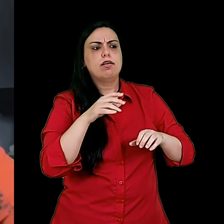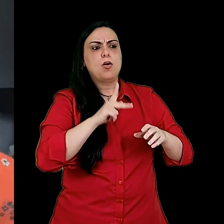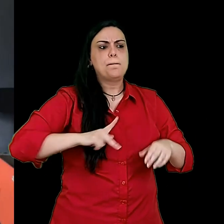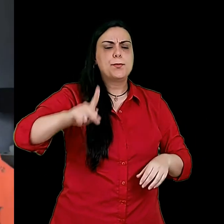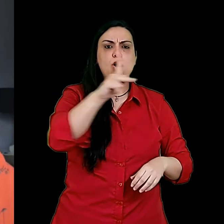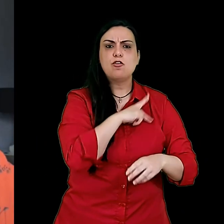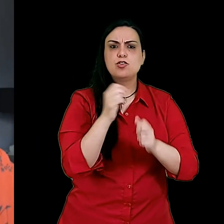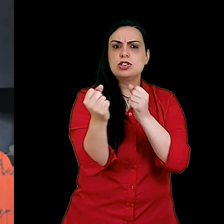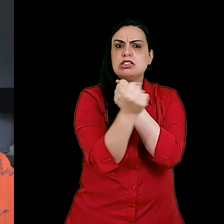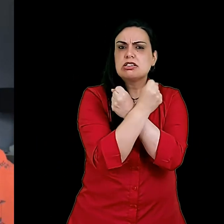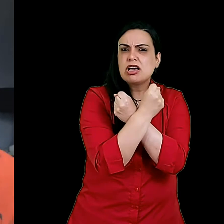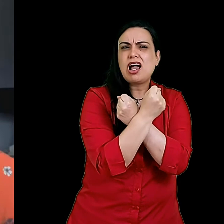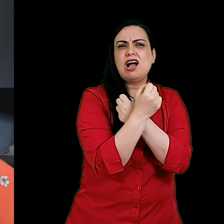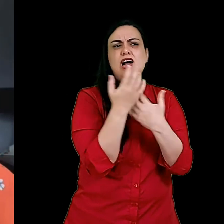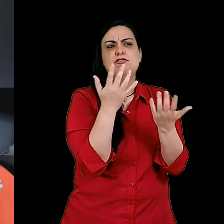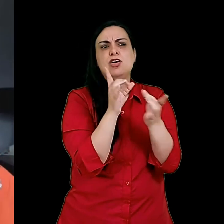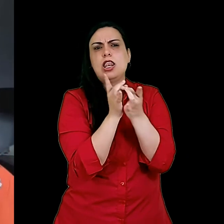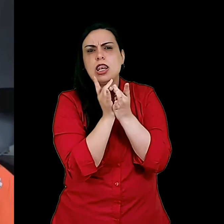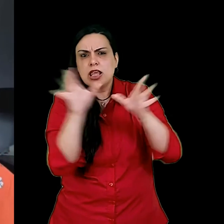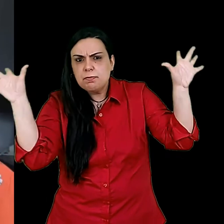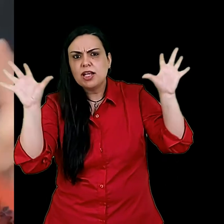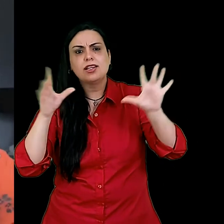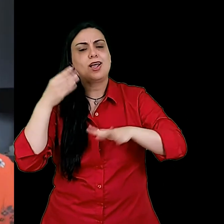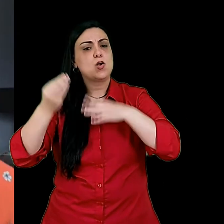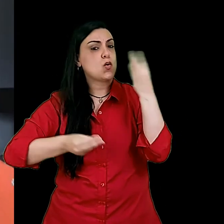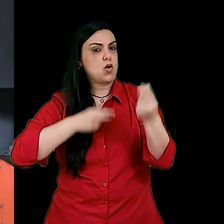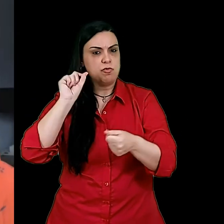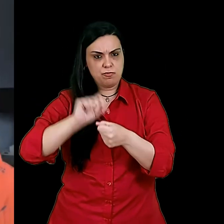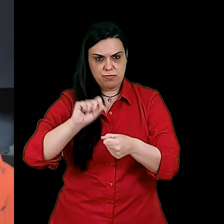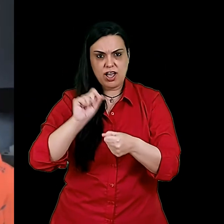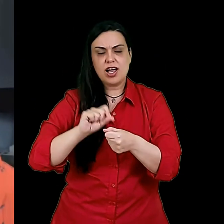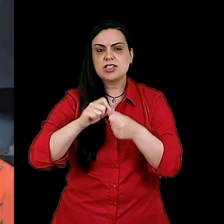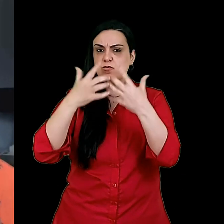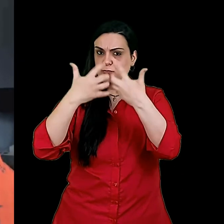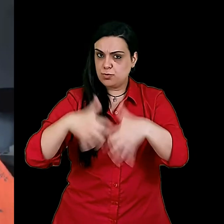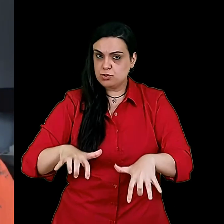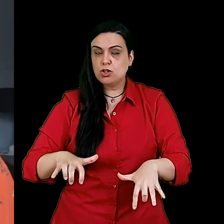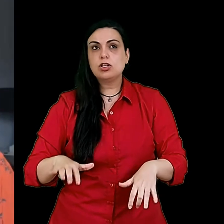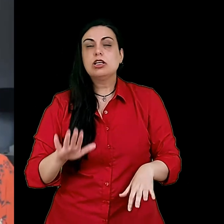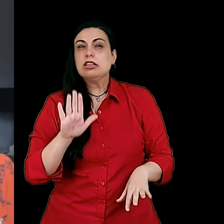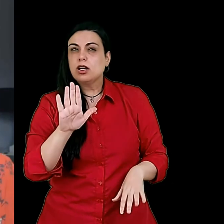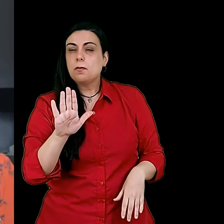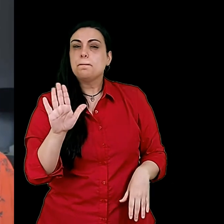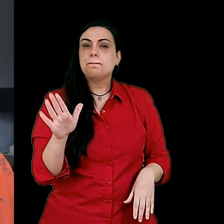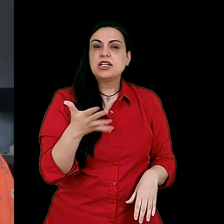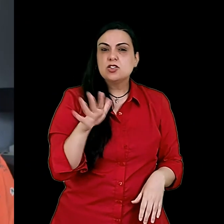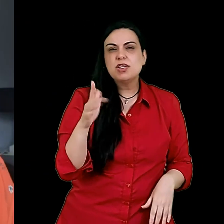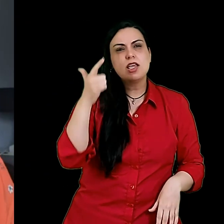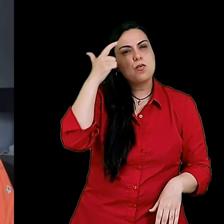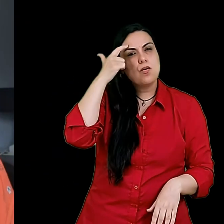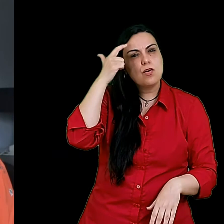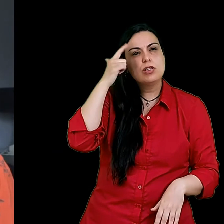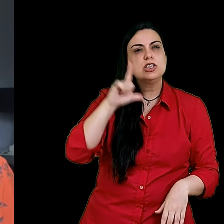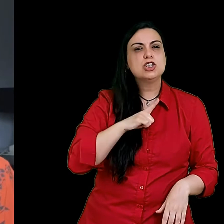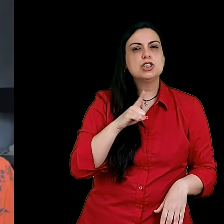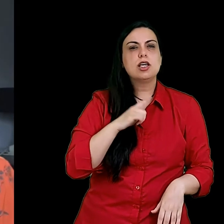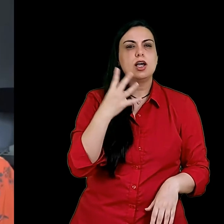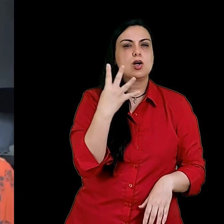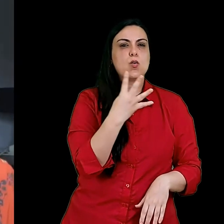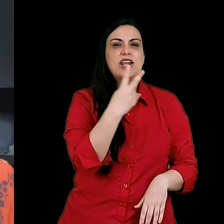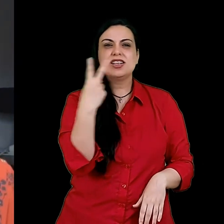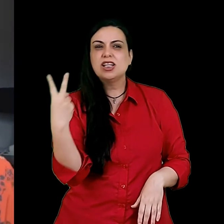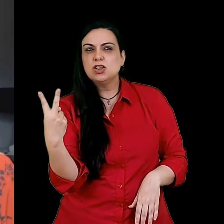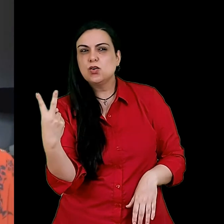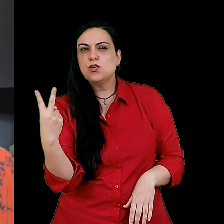a travessia, como é que traz os escravos, como é que tira eles daquela condição. Então normalmente eram percorridos, se eu